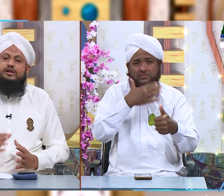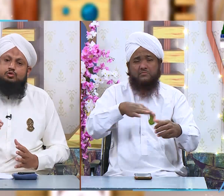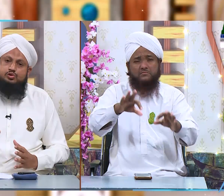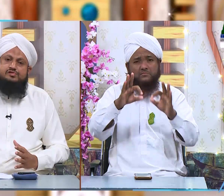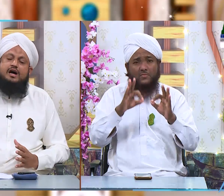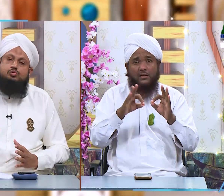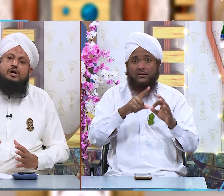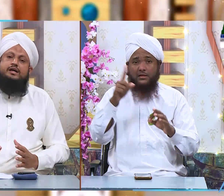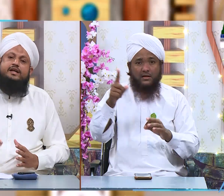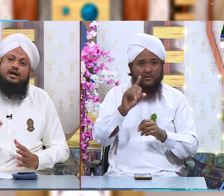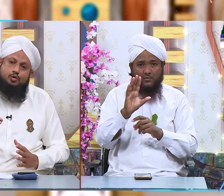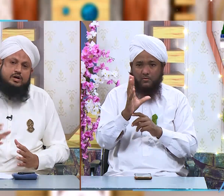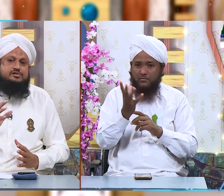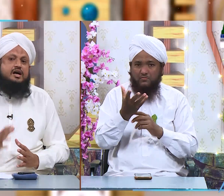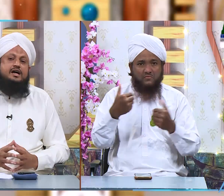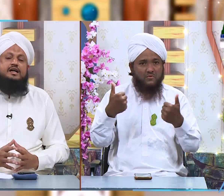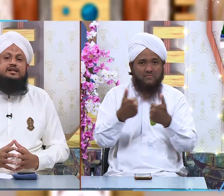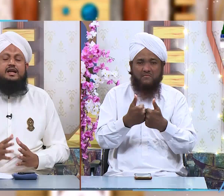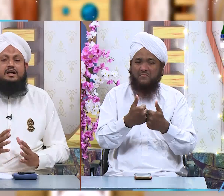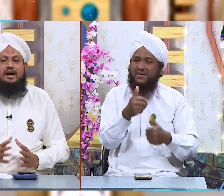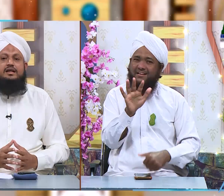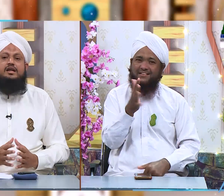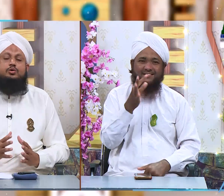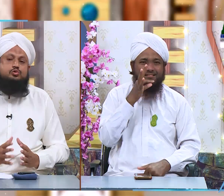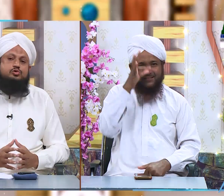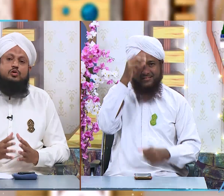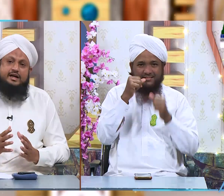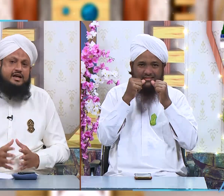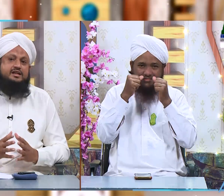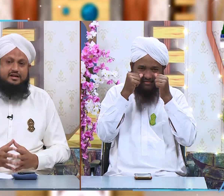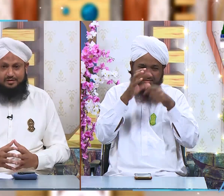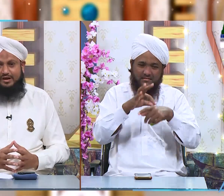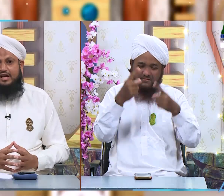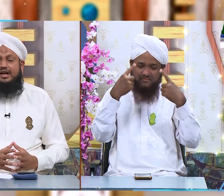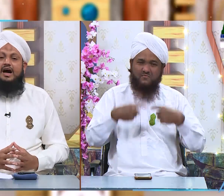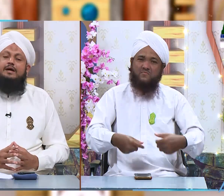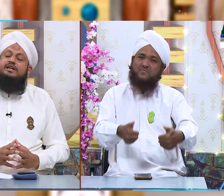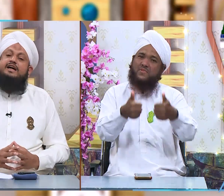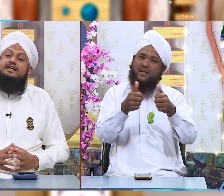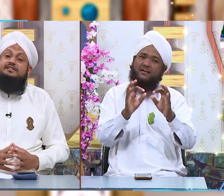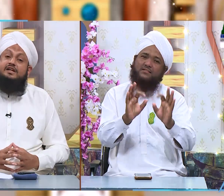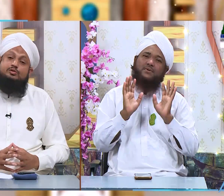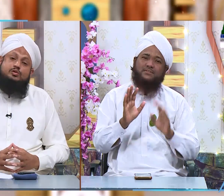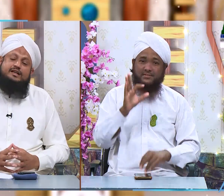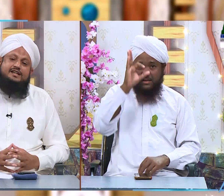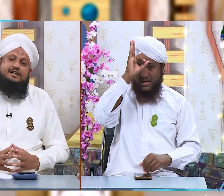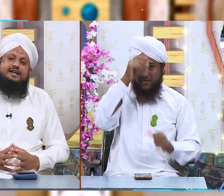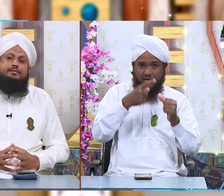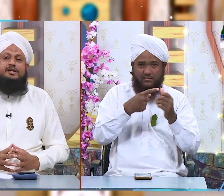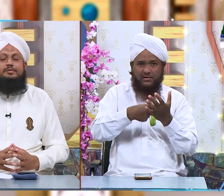تجھ سا ہوا ہے نہ ہوگا شہا، تیرے خالق حسن و ادا کی قسم۔ آپ دیکھیں اعلیٰ حضرت رحمۃ اللہ تعالی علیہ بھی نبی